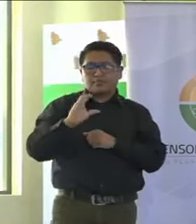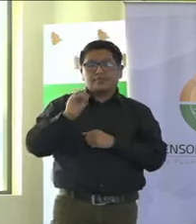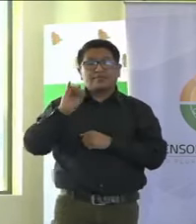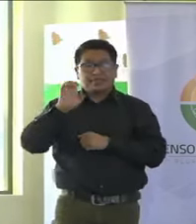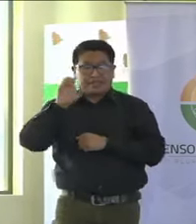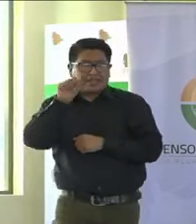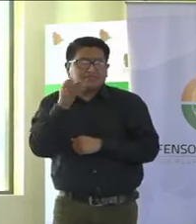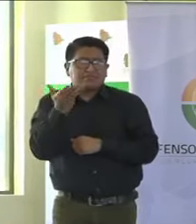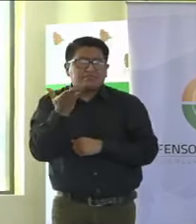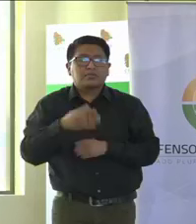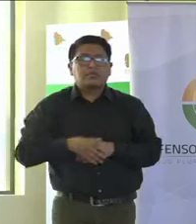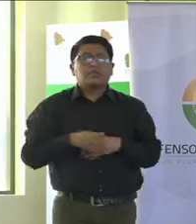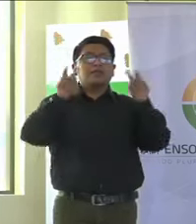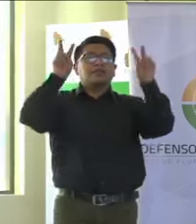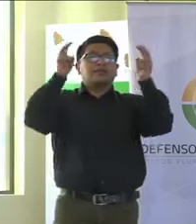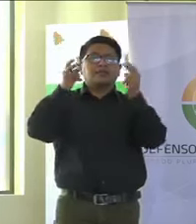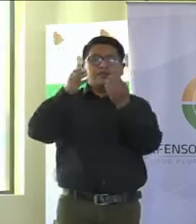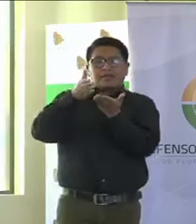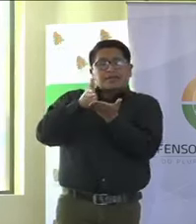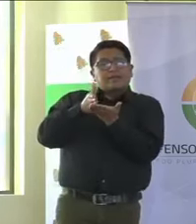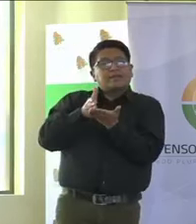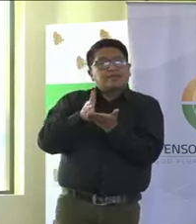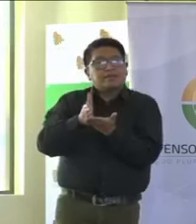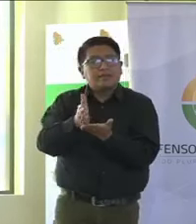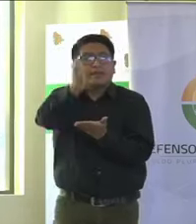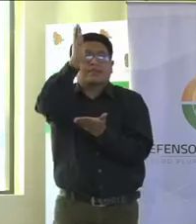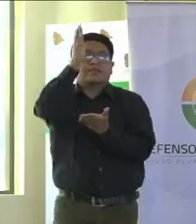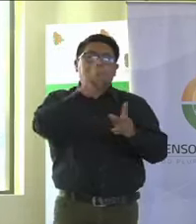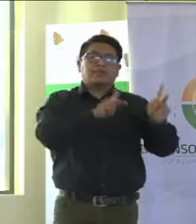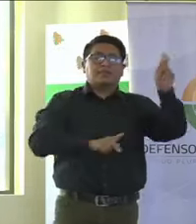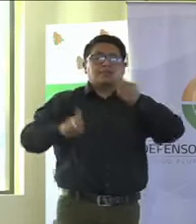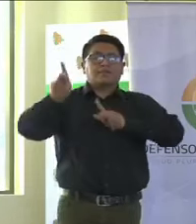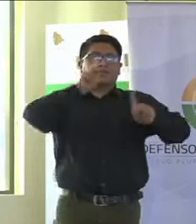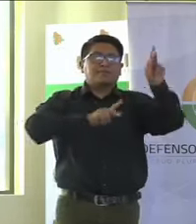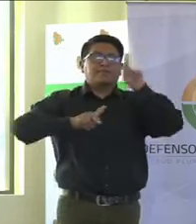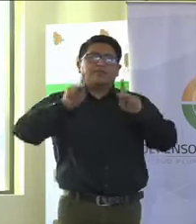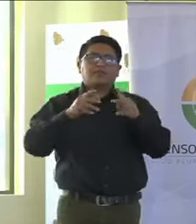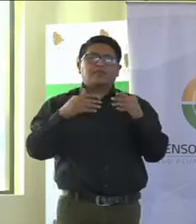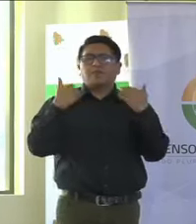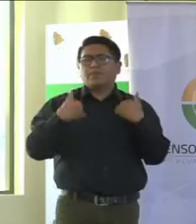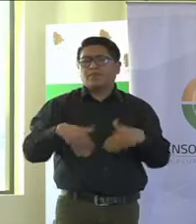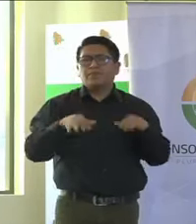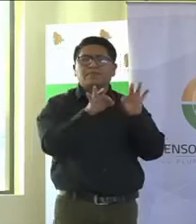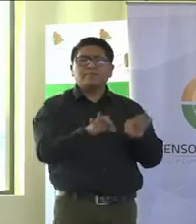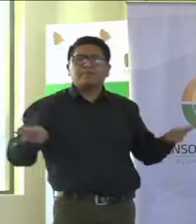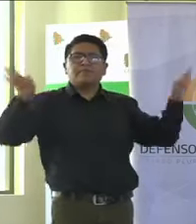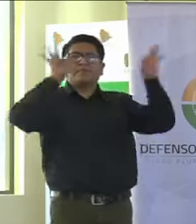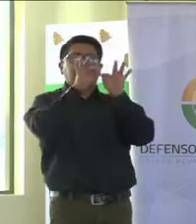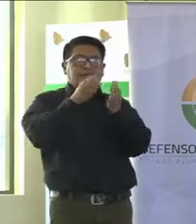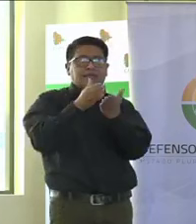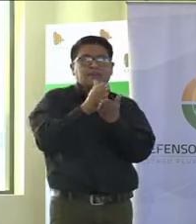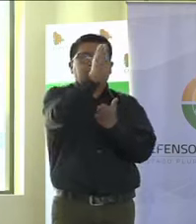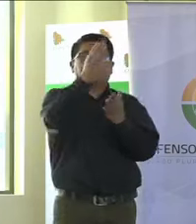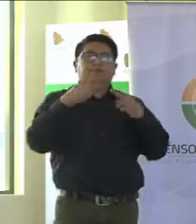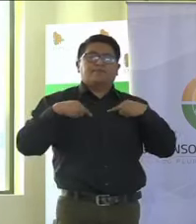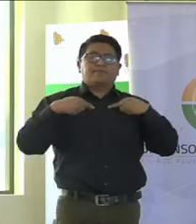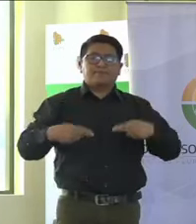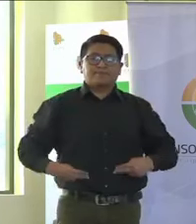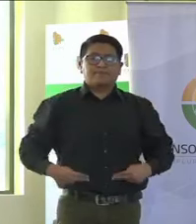el tema de los derechos de las personas, que es parte fundamental de los derechos humanos, y que creo